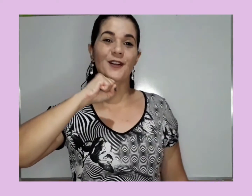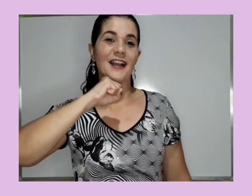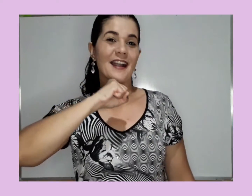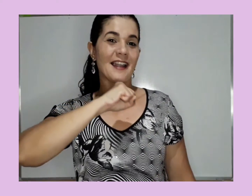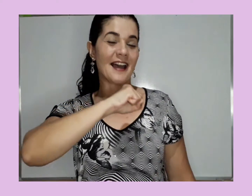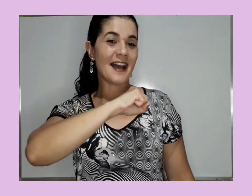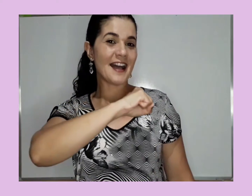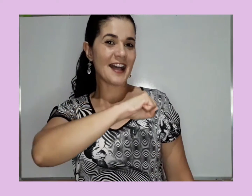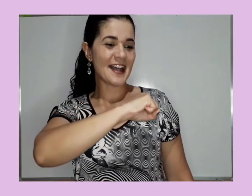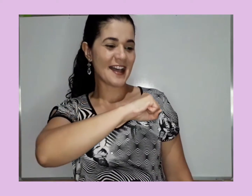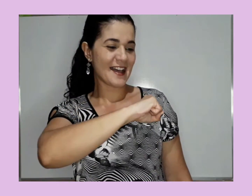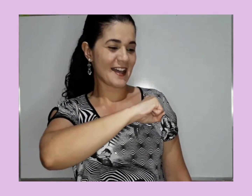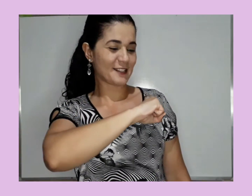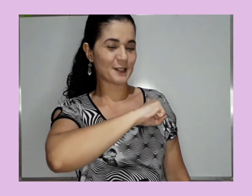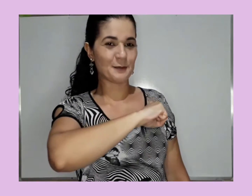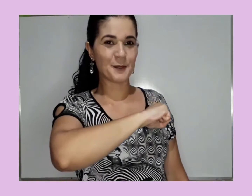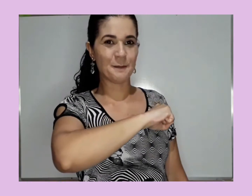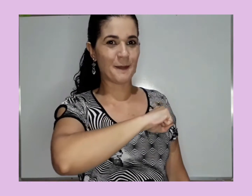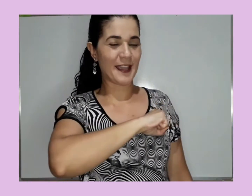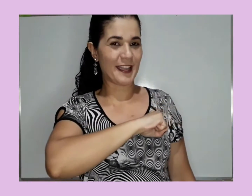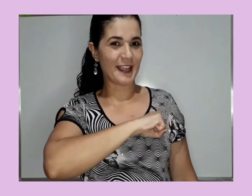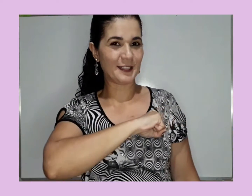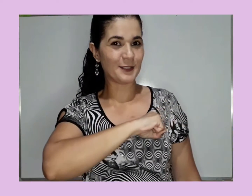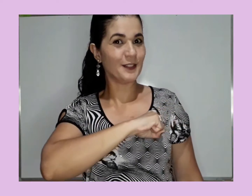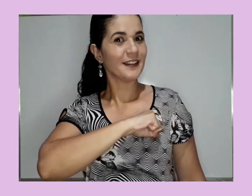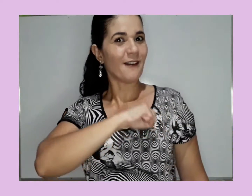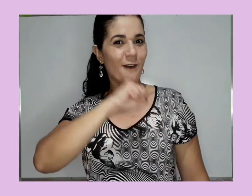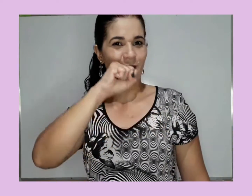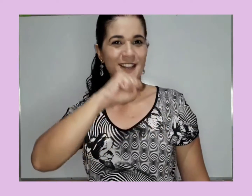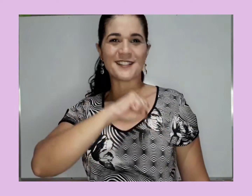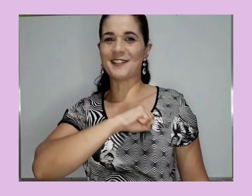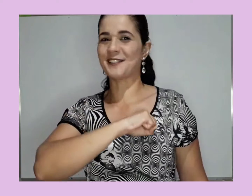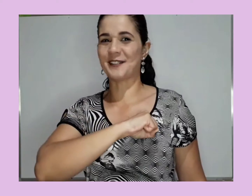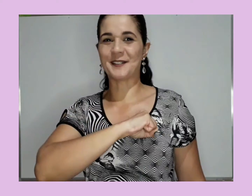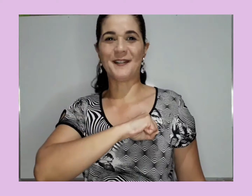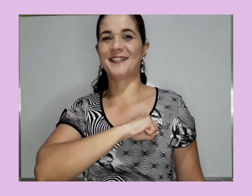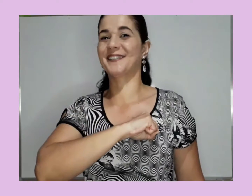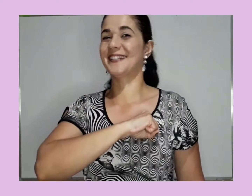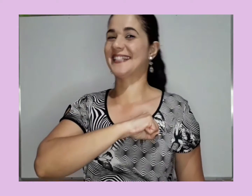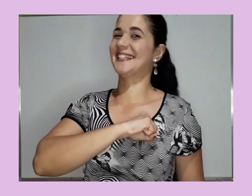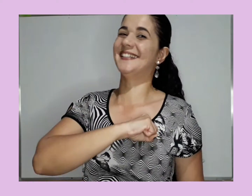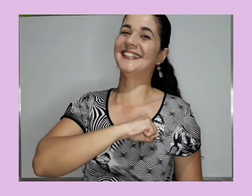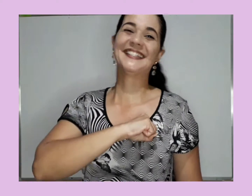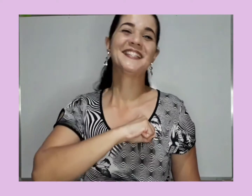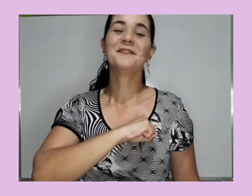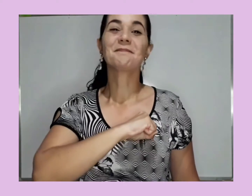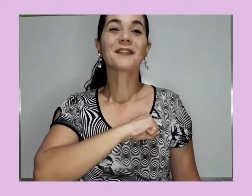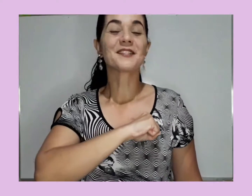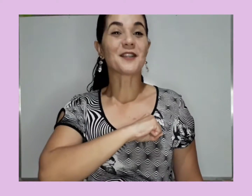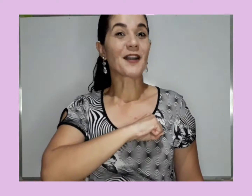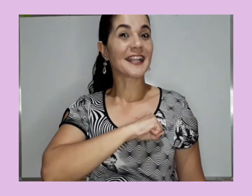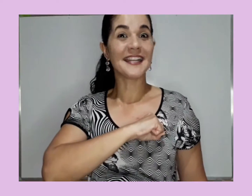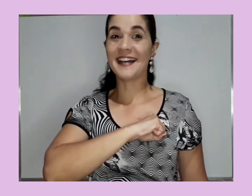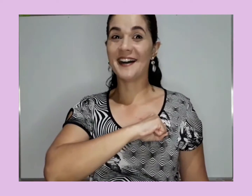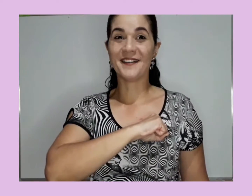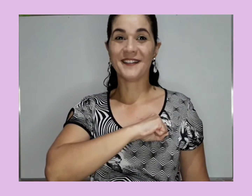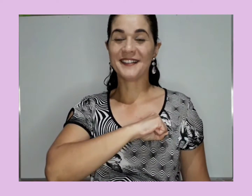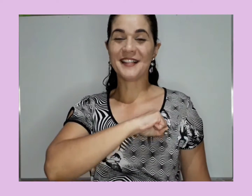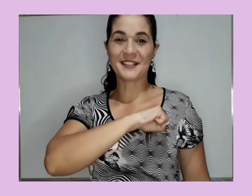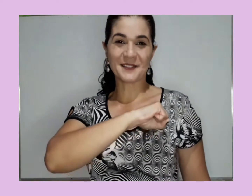colocar lá sobre o peito, olha só, sogra mora no coração. Só que não, nós vamos